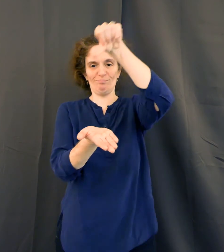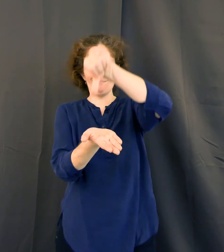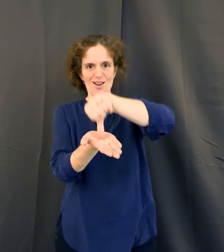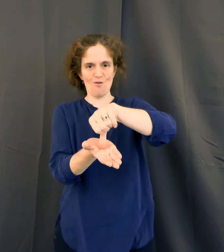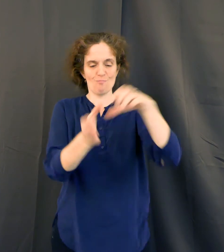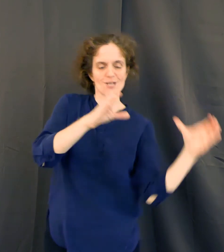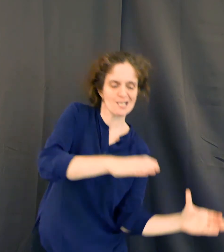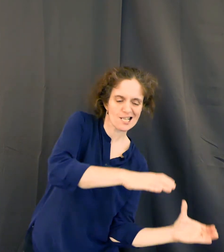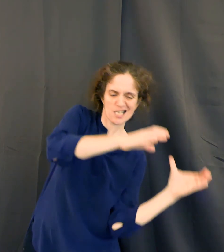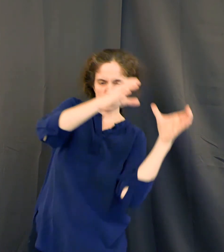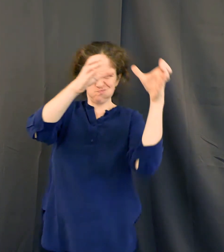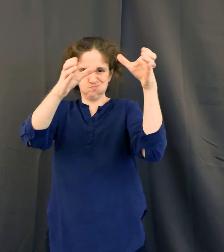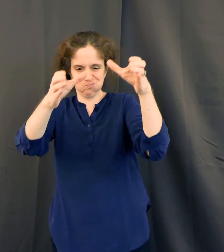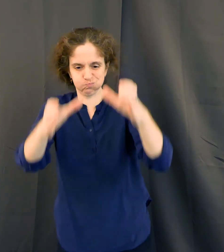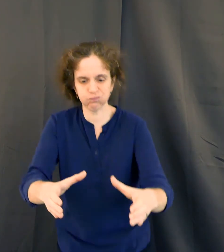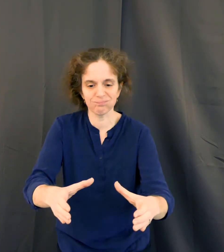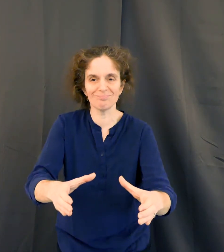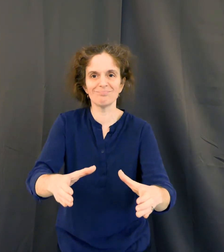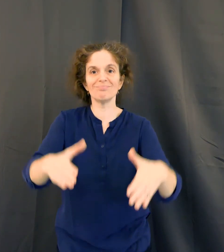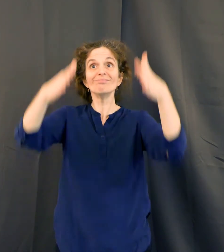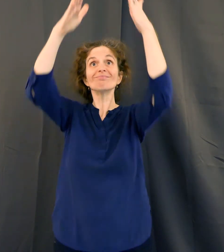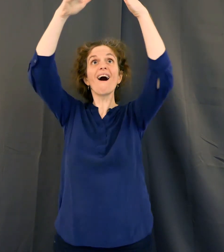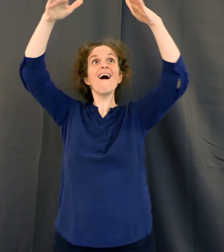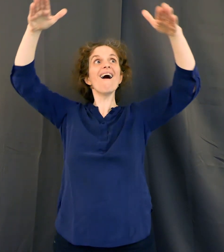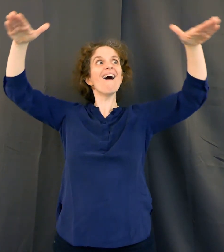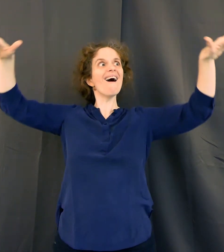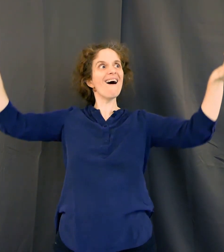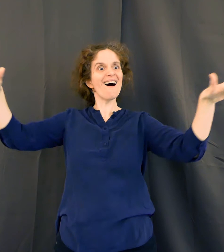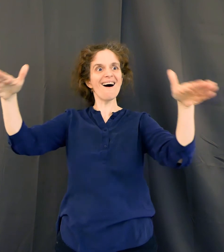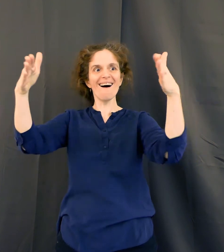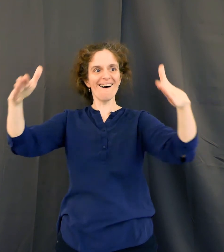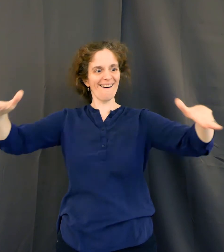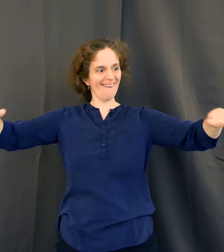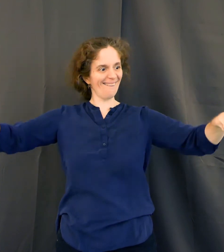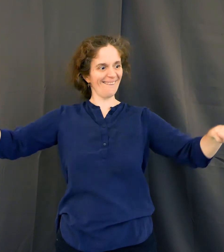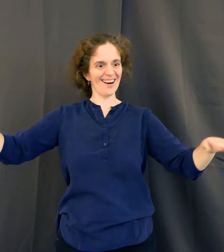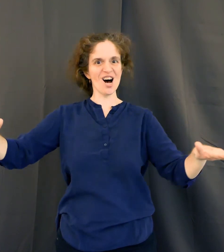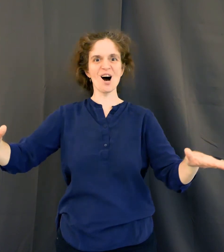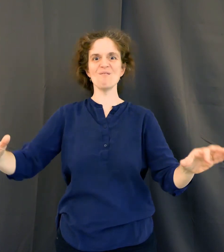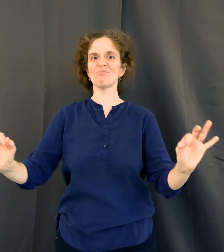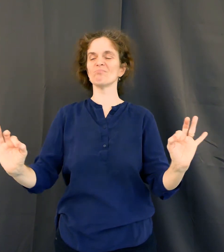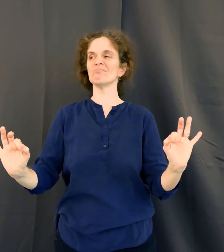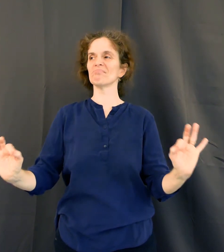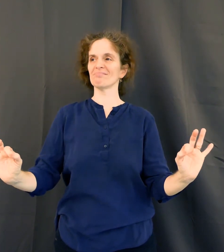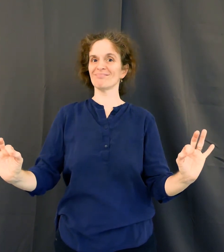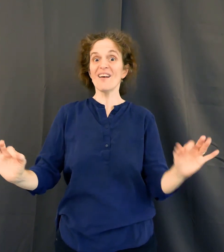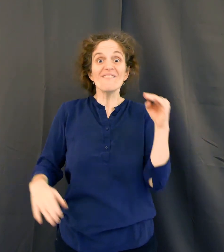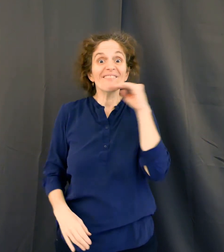Une fois que le salon est bien sec, le sapin est posé au milieu, grand et beau.